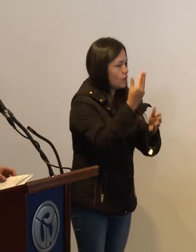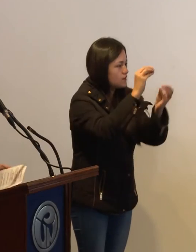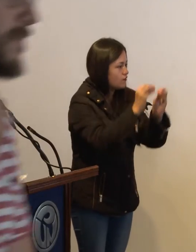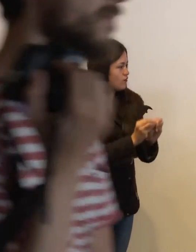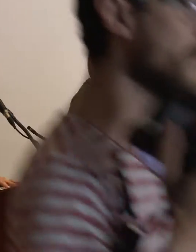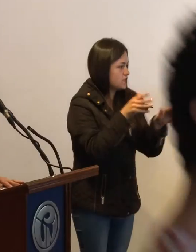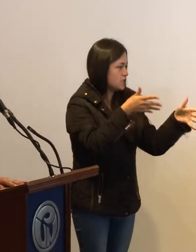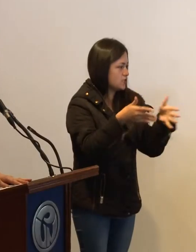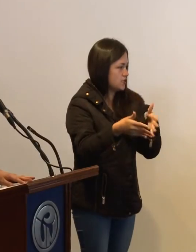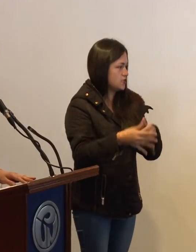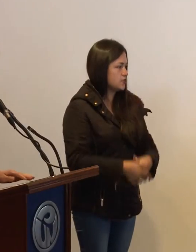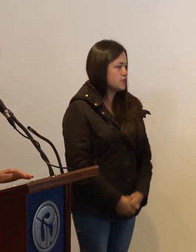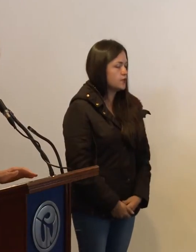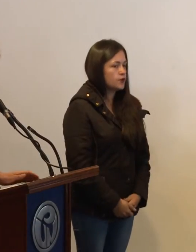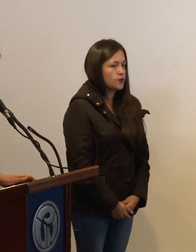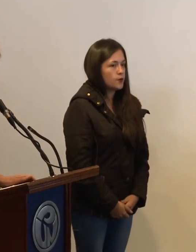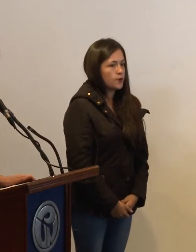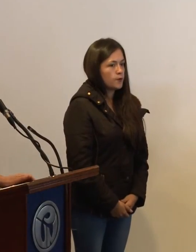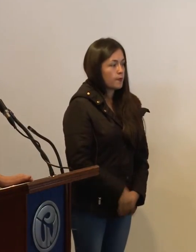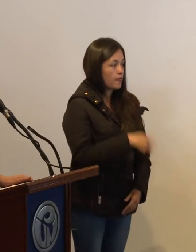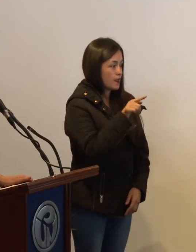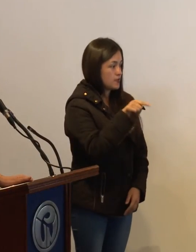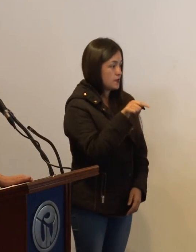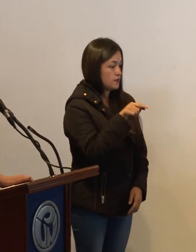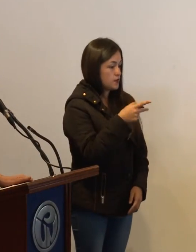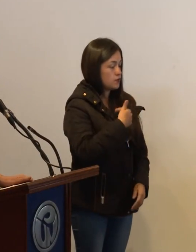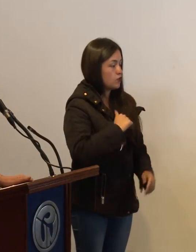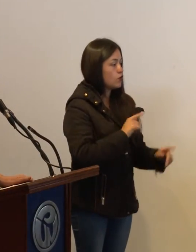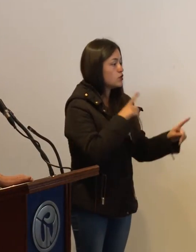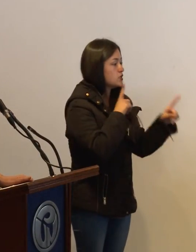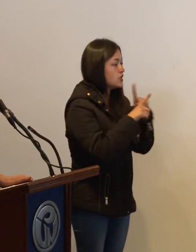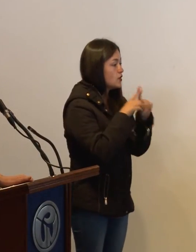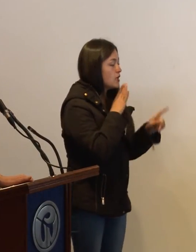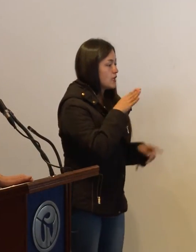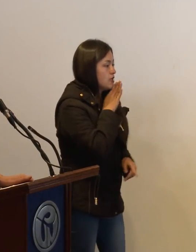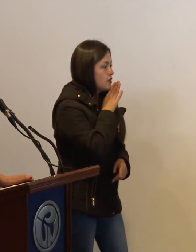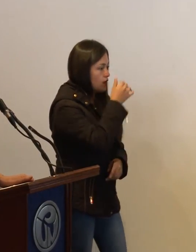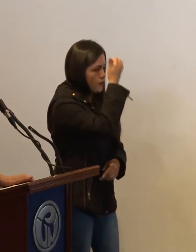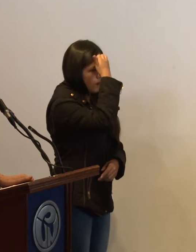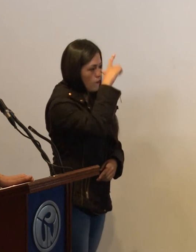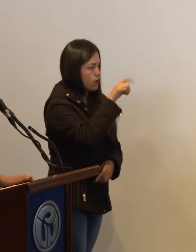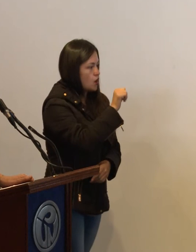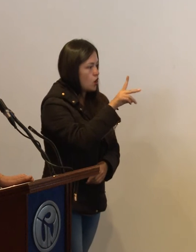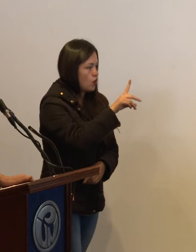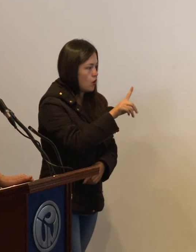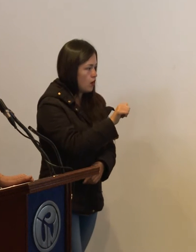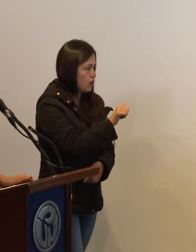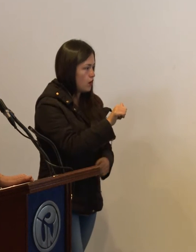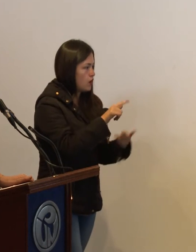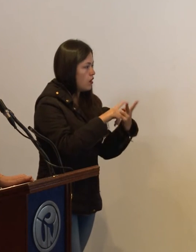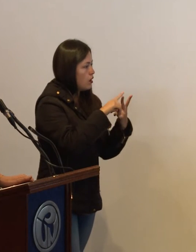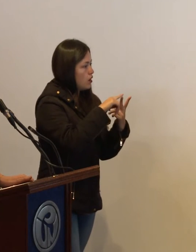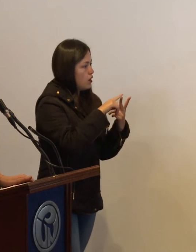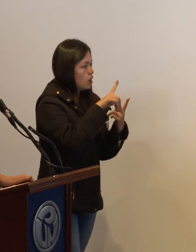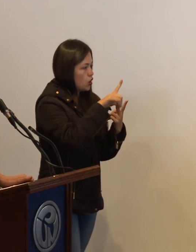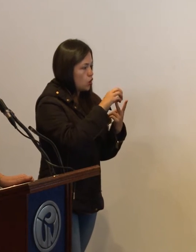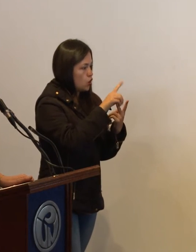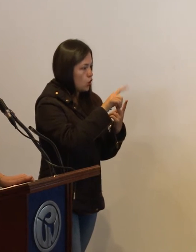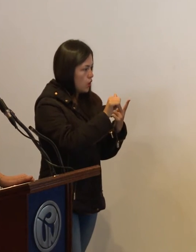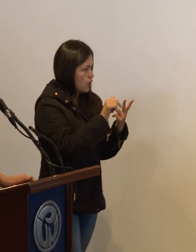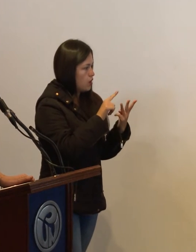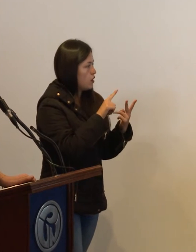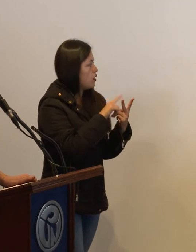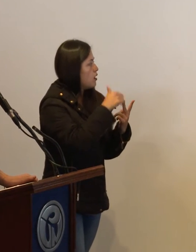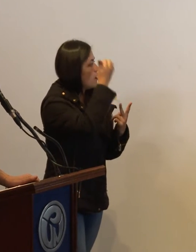este sentido, vamos a dialogar con la profesora Lola Sendales, con la profesora Pilar